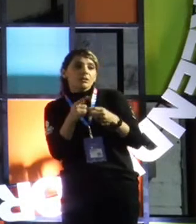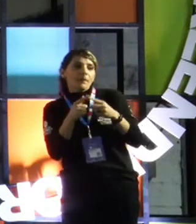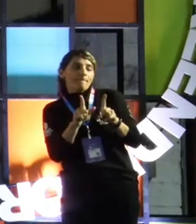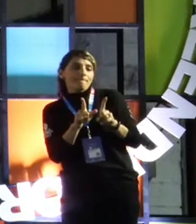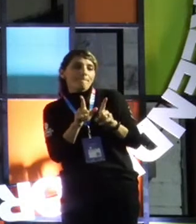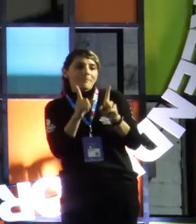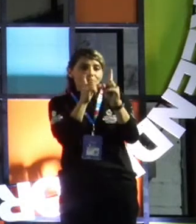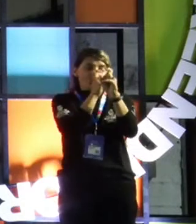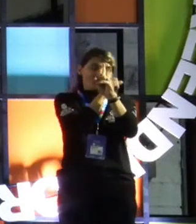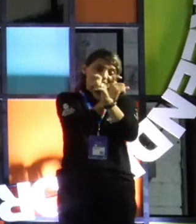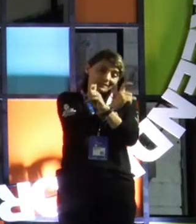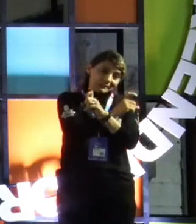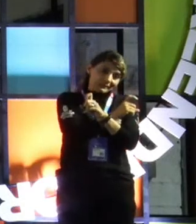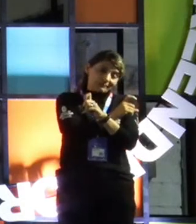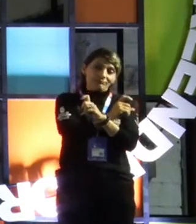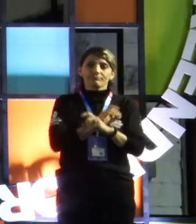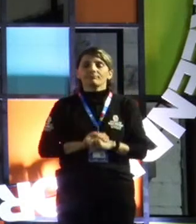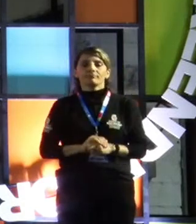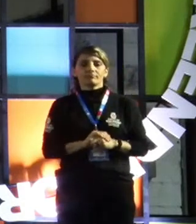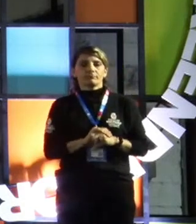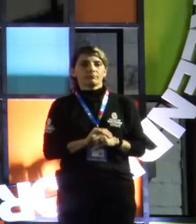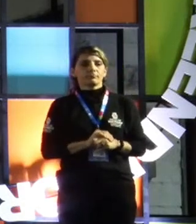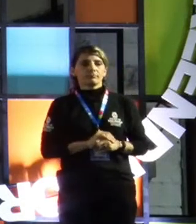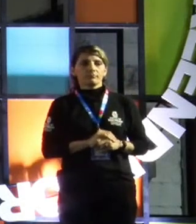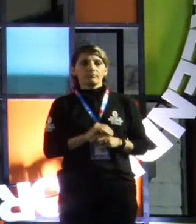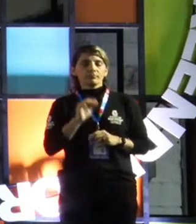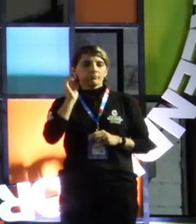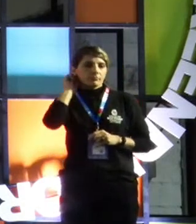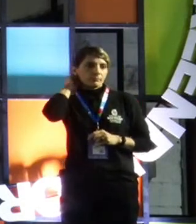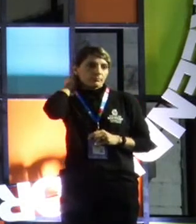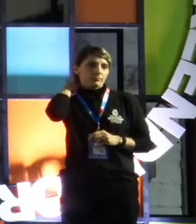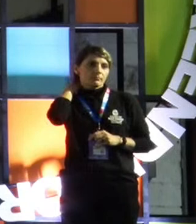de custo, de trabalho ali.